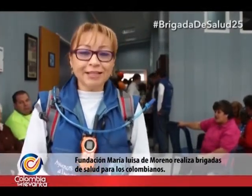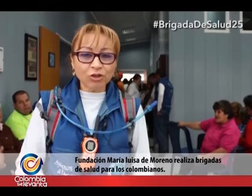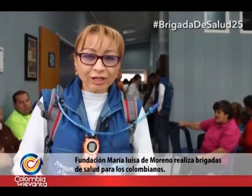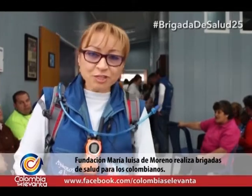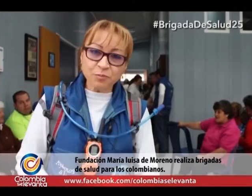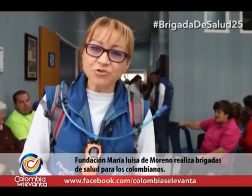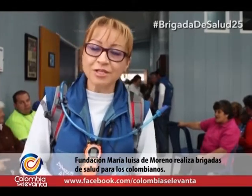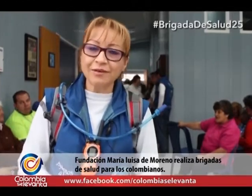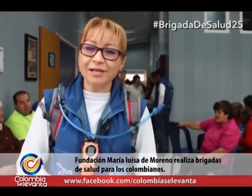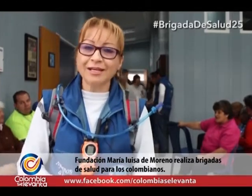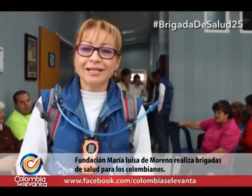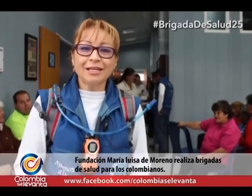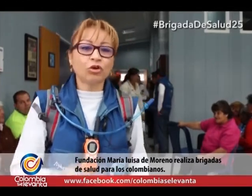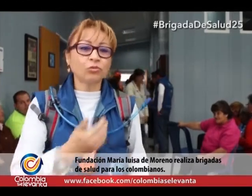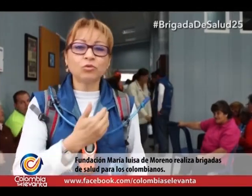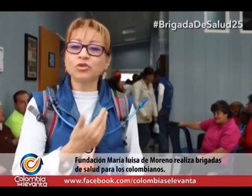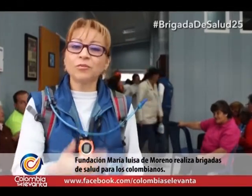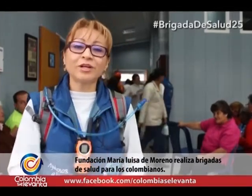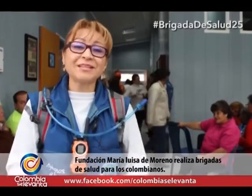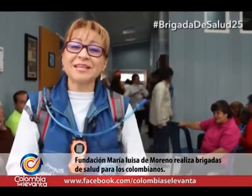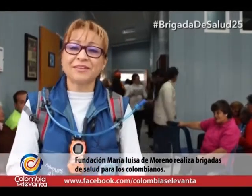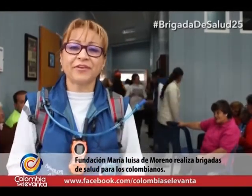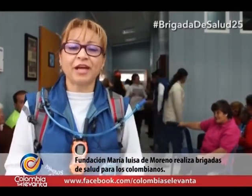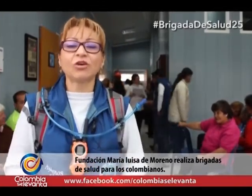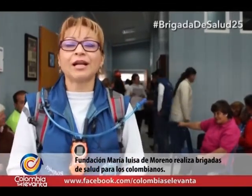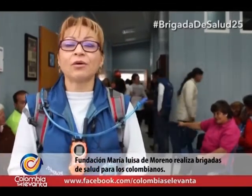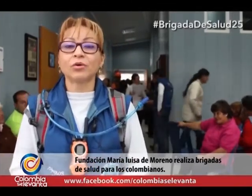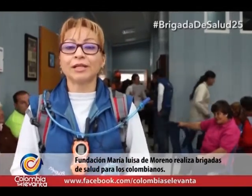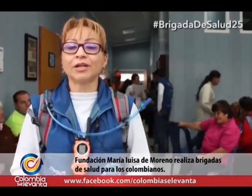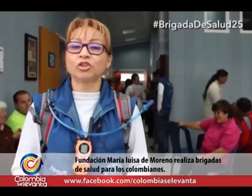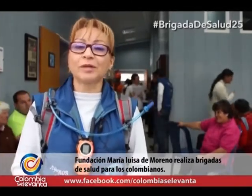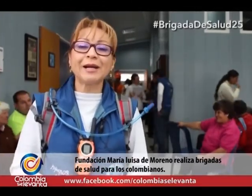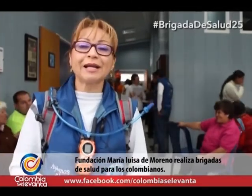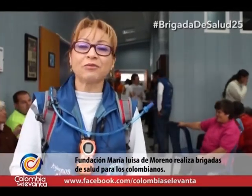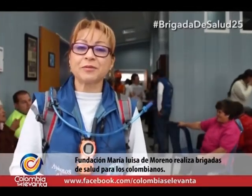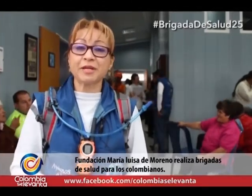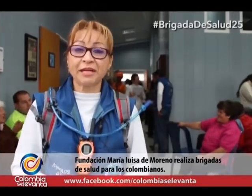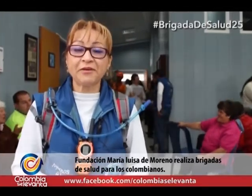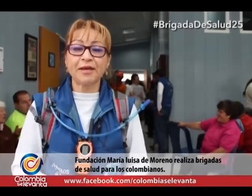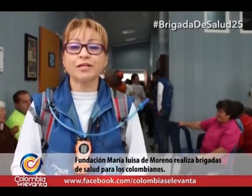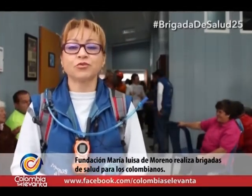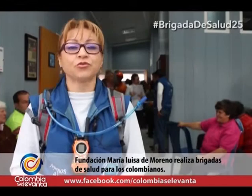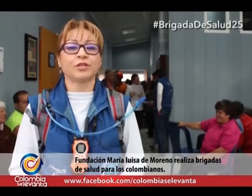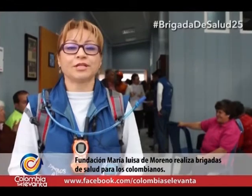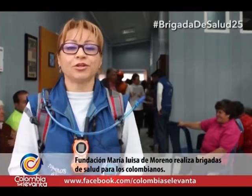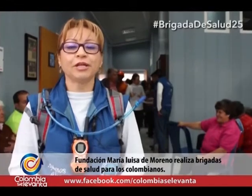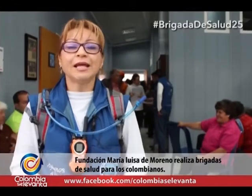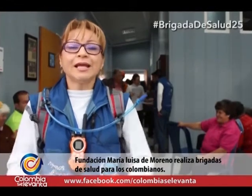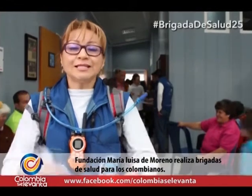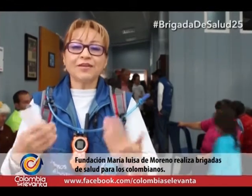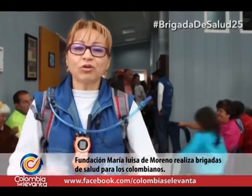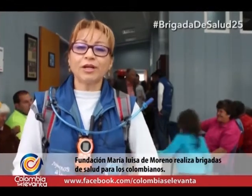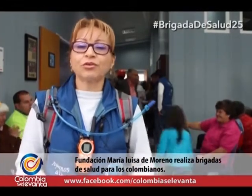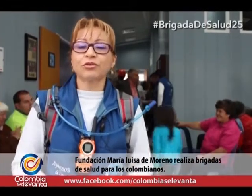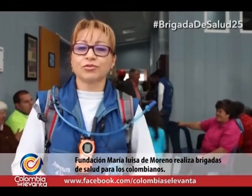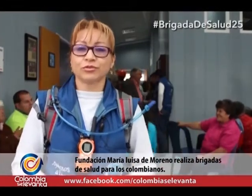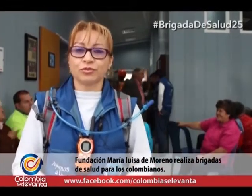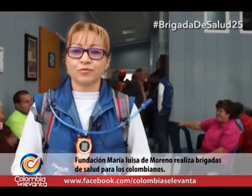reitero, responsable y con mucho amor que se identifique con la labor de la doctora María Luisa Piraquía en su fundación, se vincule con nosotros,